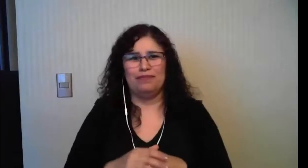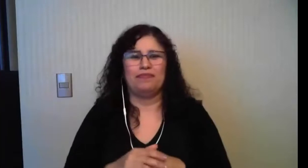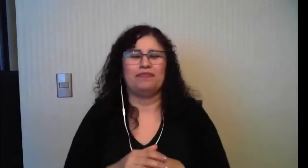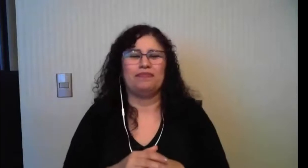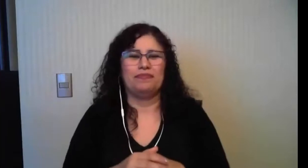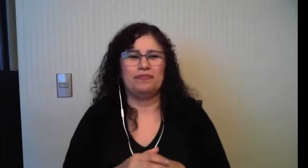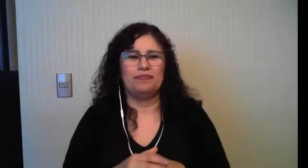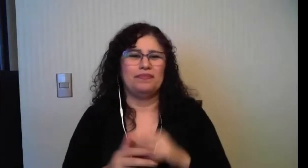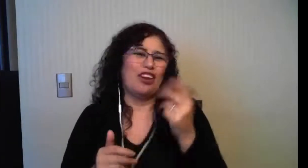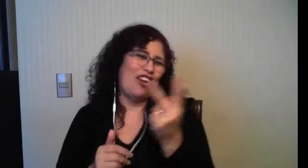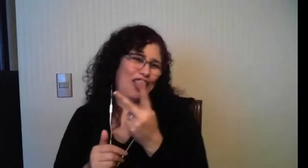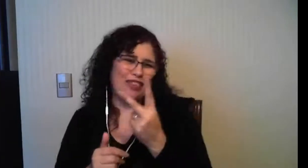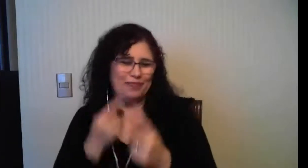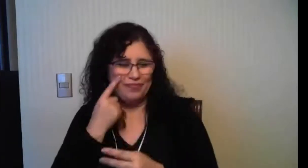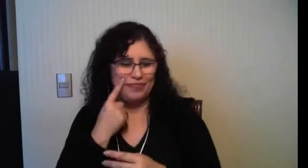Sí, profe.